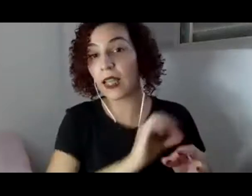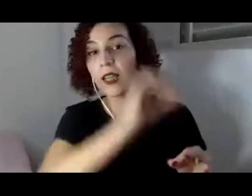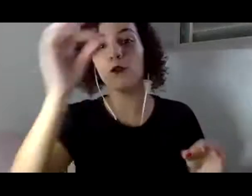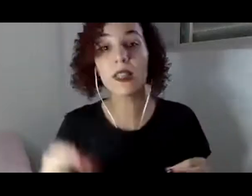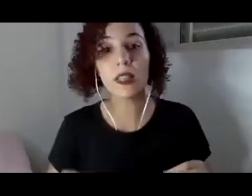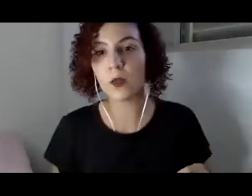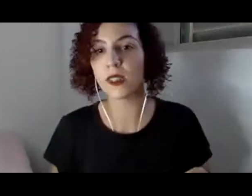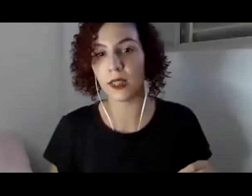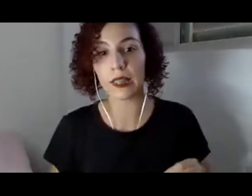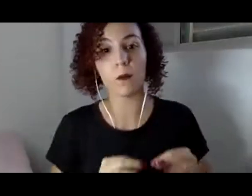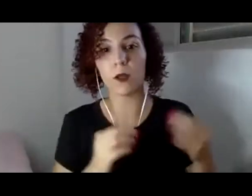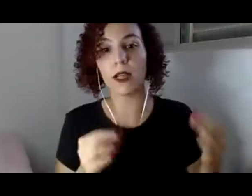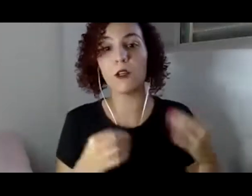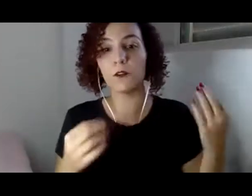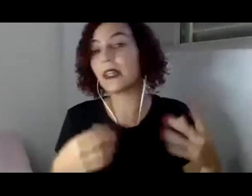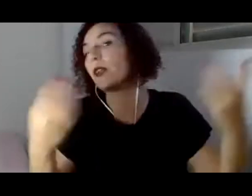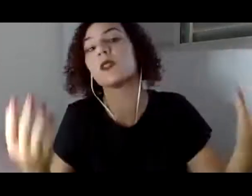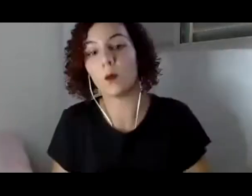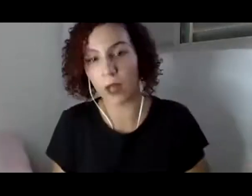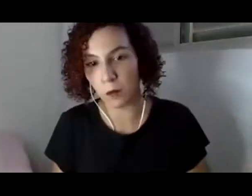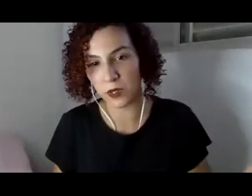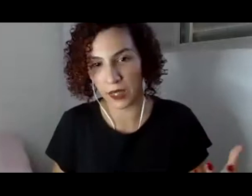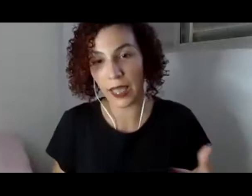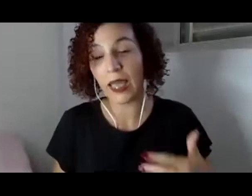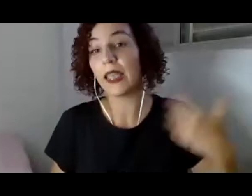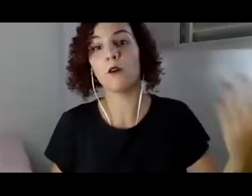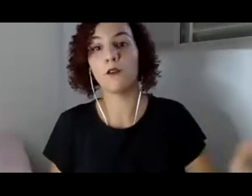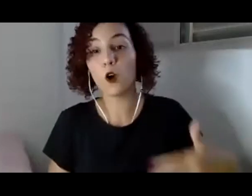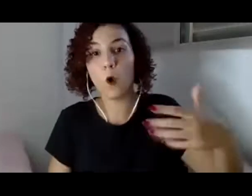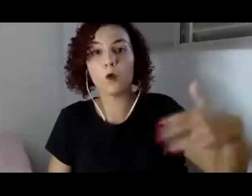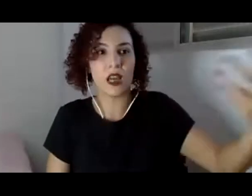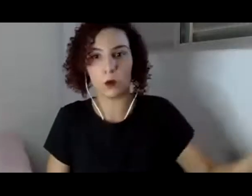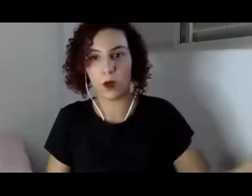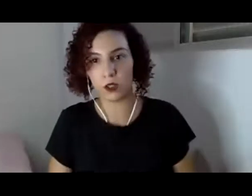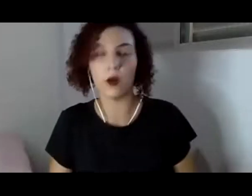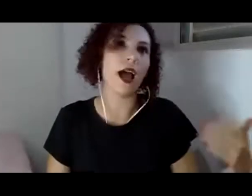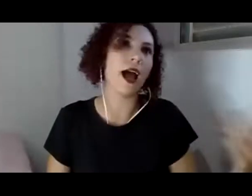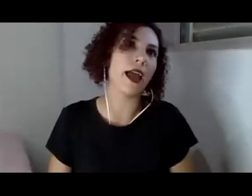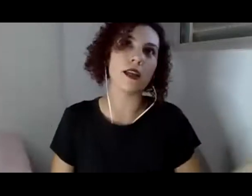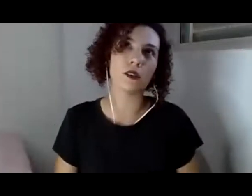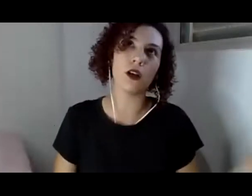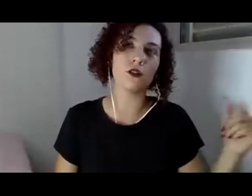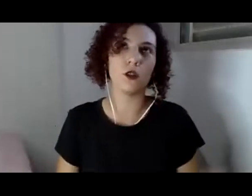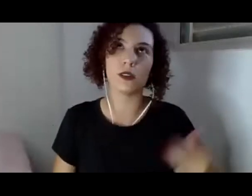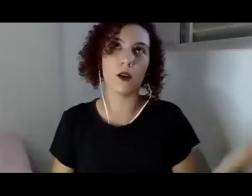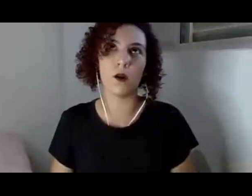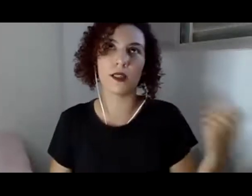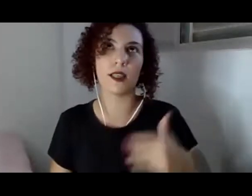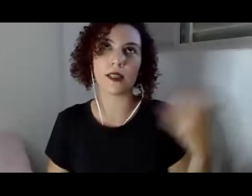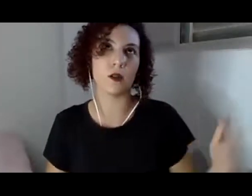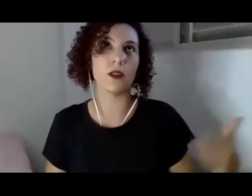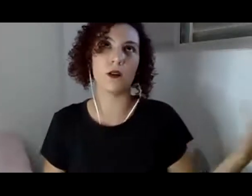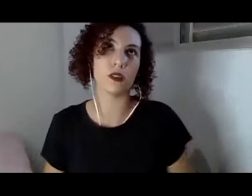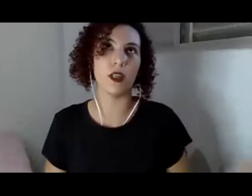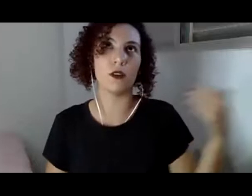Fim, e ela não foi traduzida. Então, aquilo ali não foi a tradução da música, né? E não foi contando a história. Ah, é a história de 2 leões